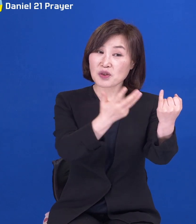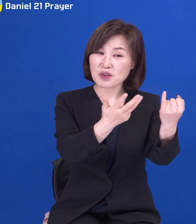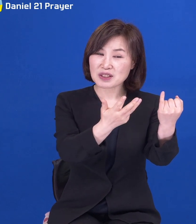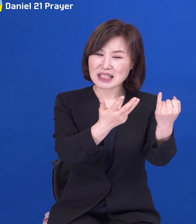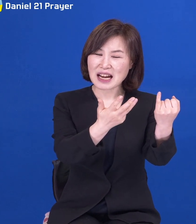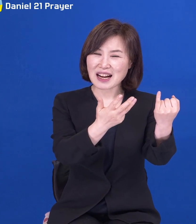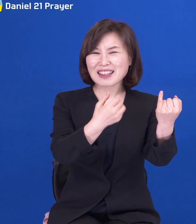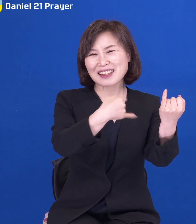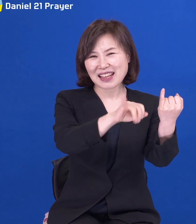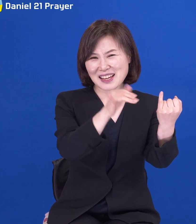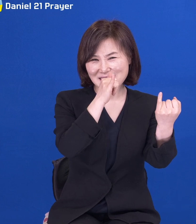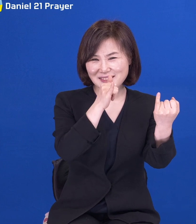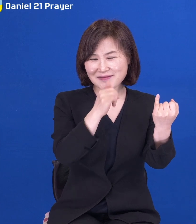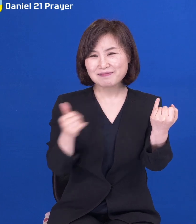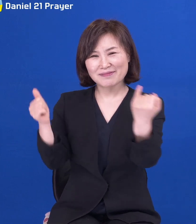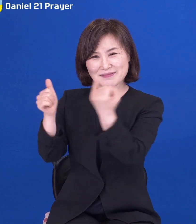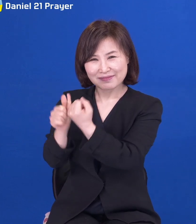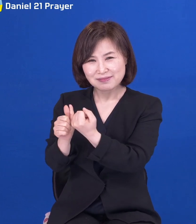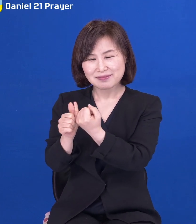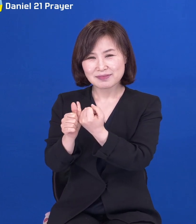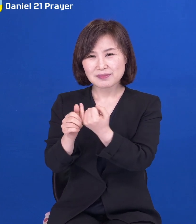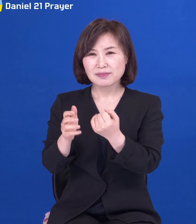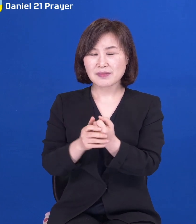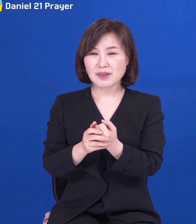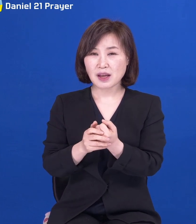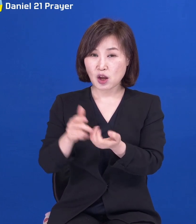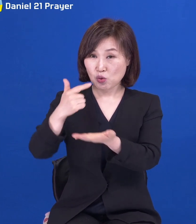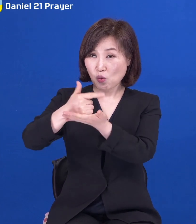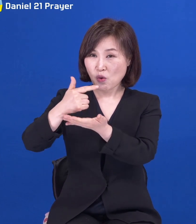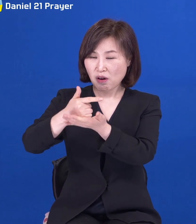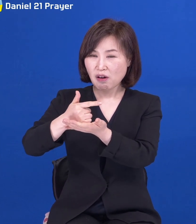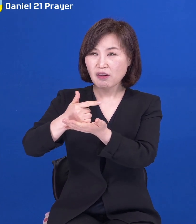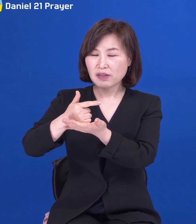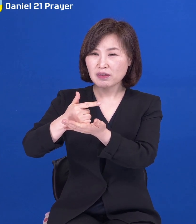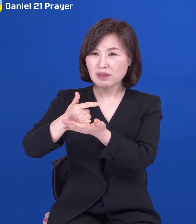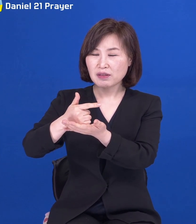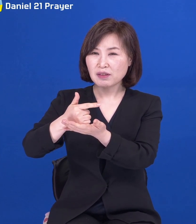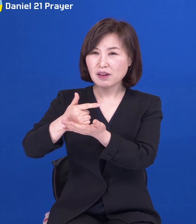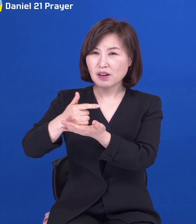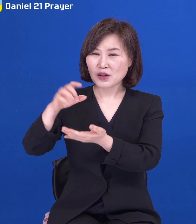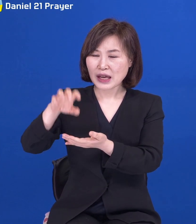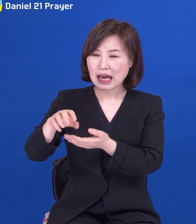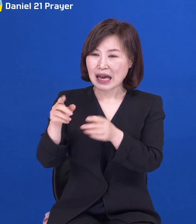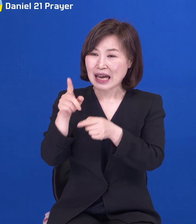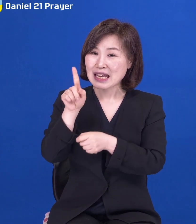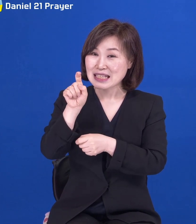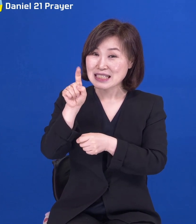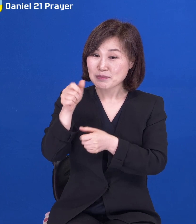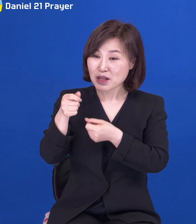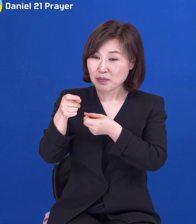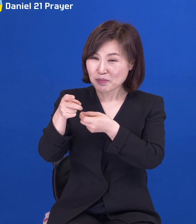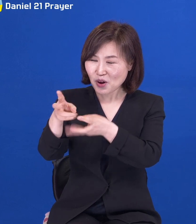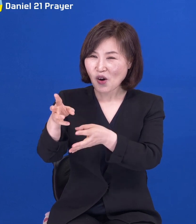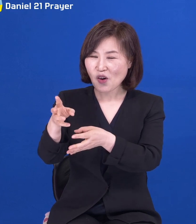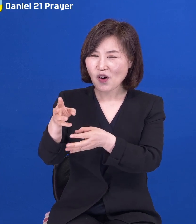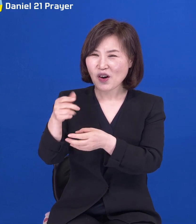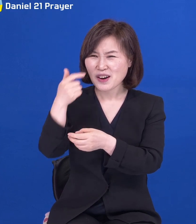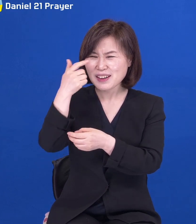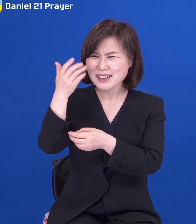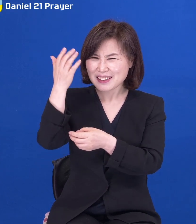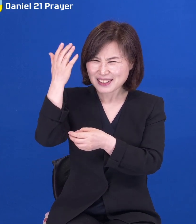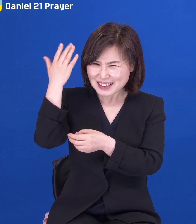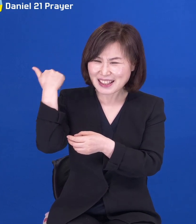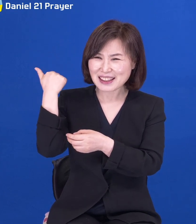하게 된 거죠. 그 노원구 상계동이라는 곳에다가 저희가 11평짜리 빌라에다가 옛날 빌라였죠. 거기다 제가